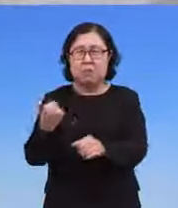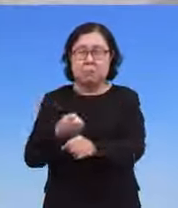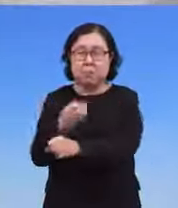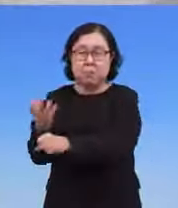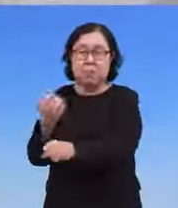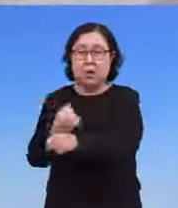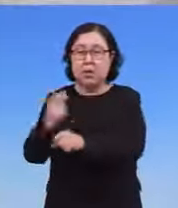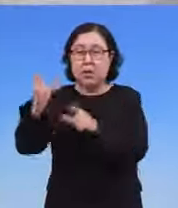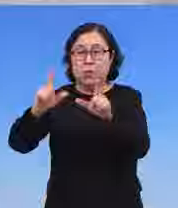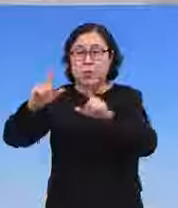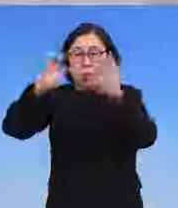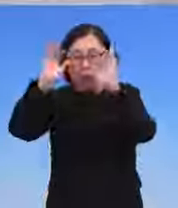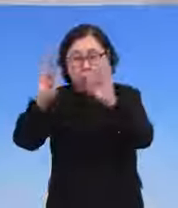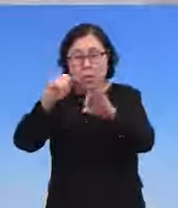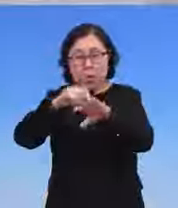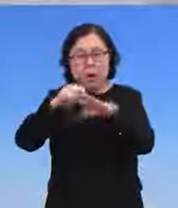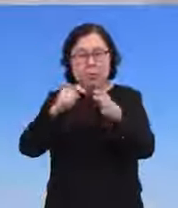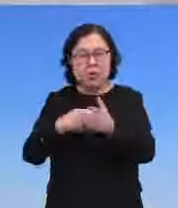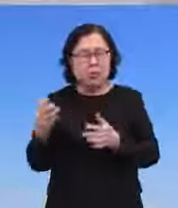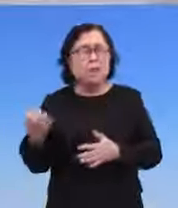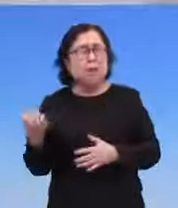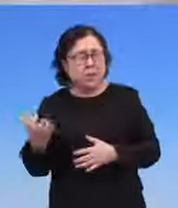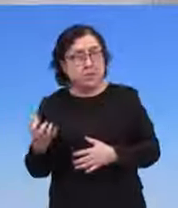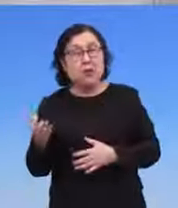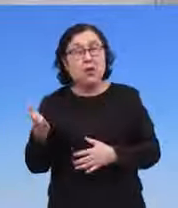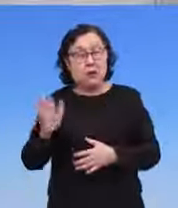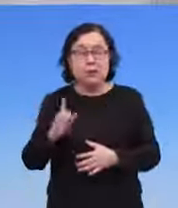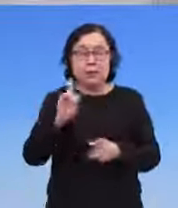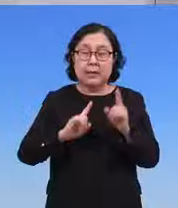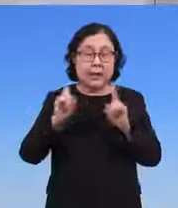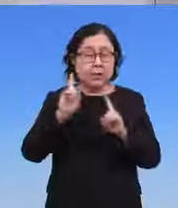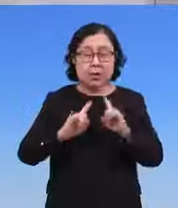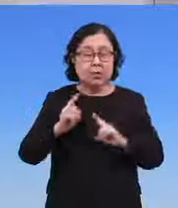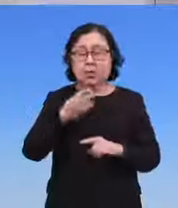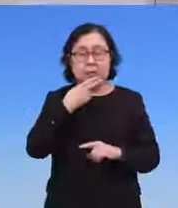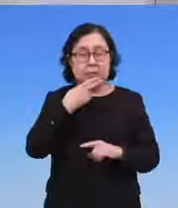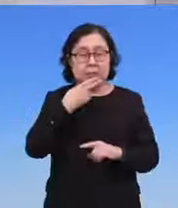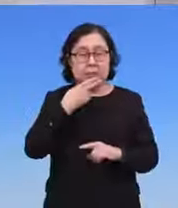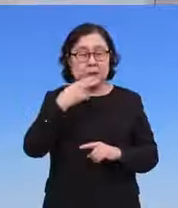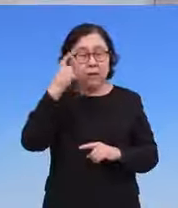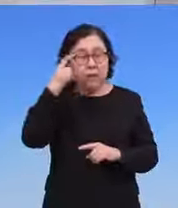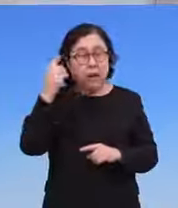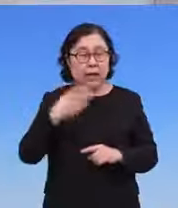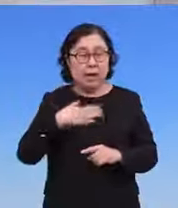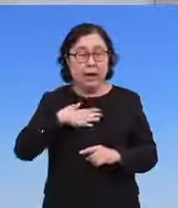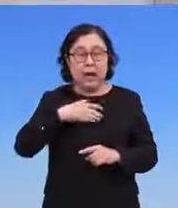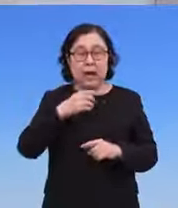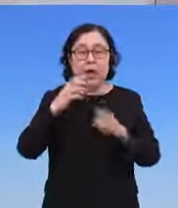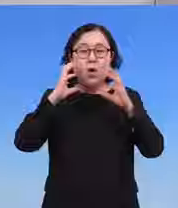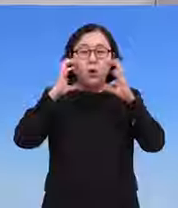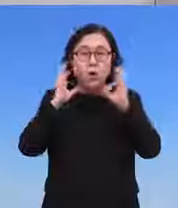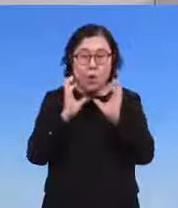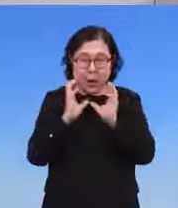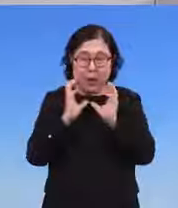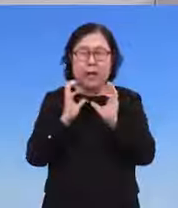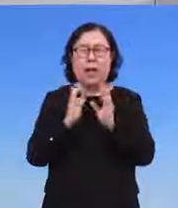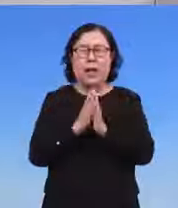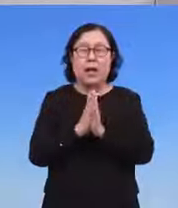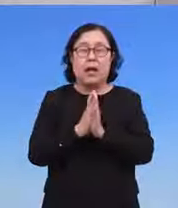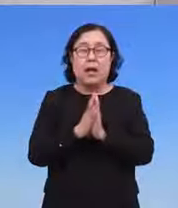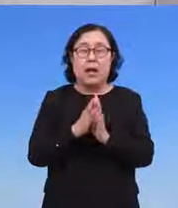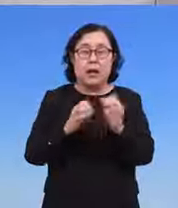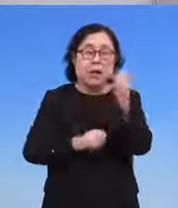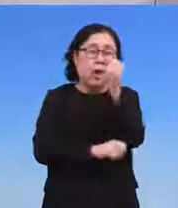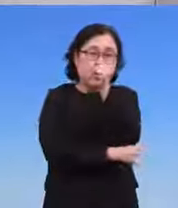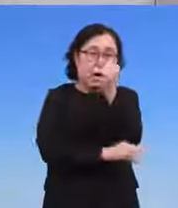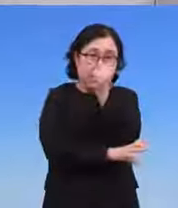여러분, 씁쓸했지만 그게 저에게 상처는 안 줬습니다. 왜? 세례 요한에게 영향을 받고 있을 때니까. 난 광야의 소리가